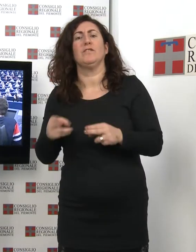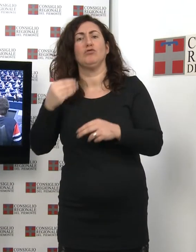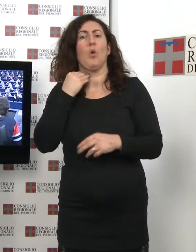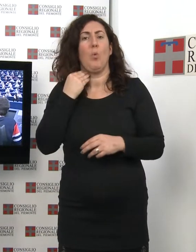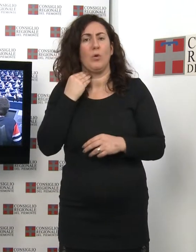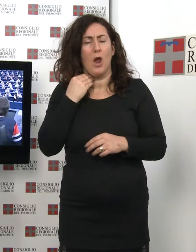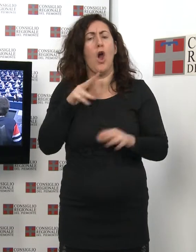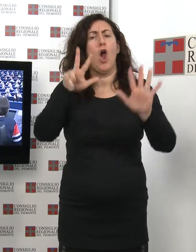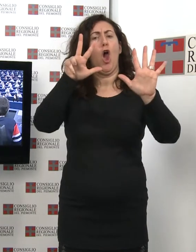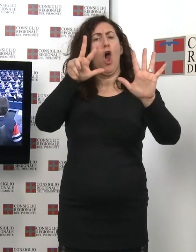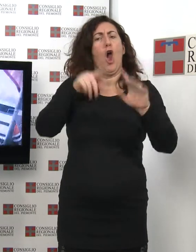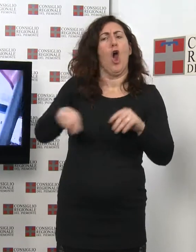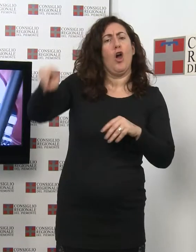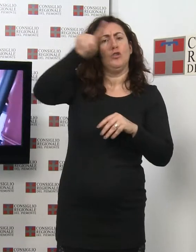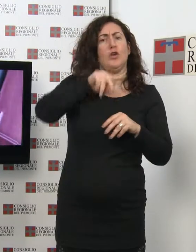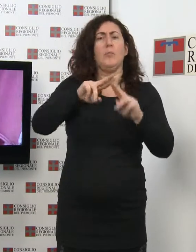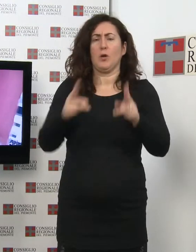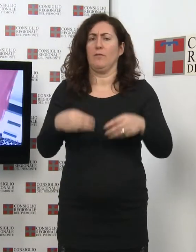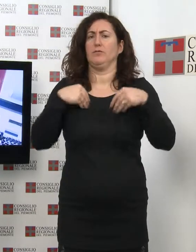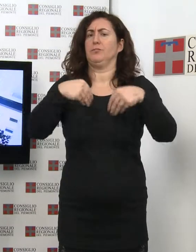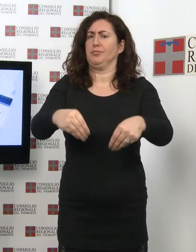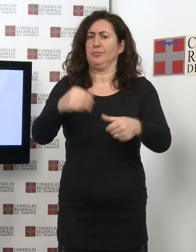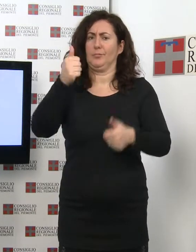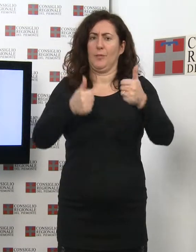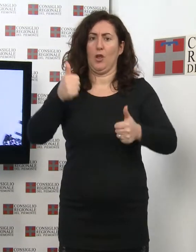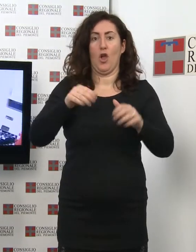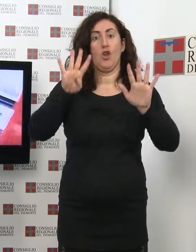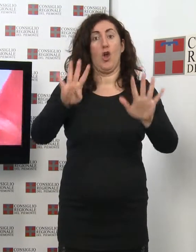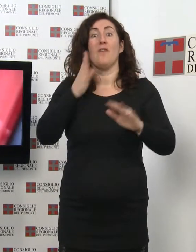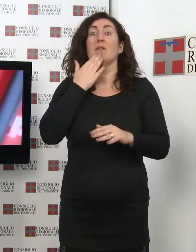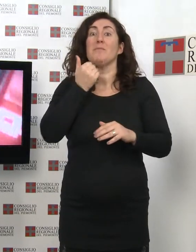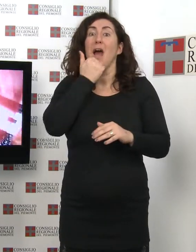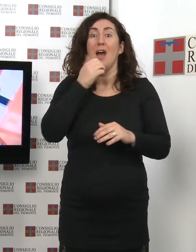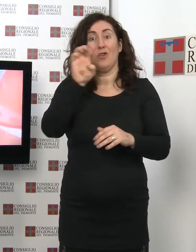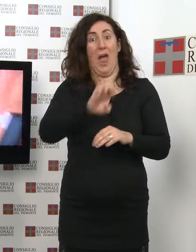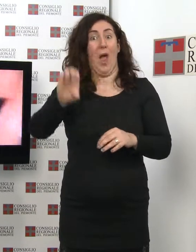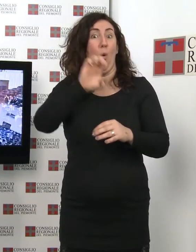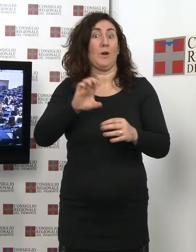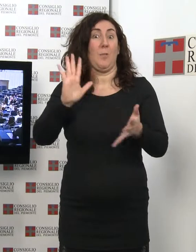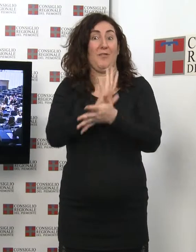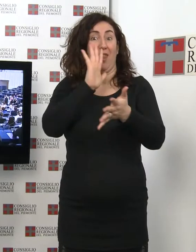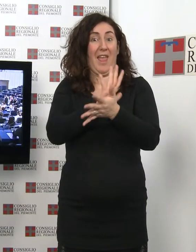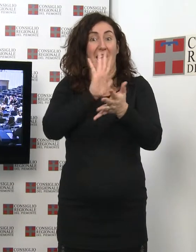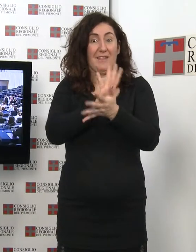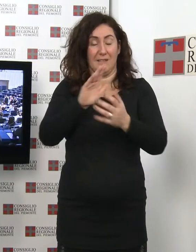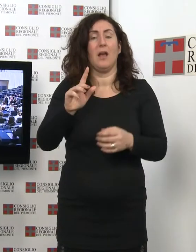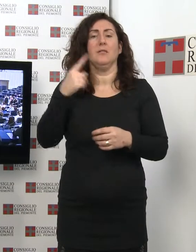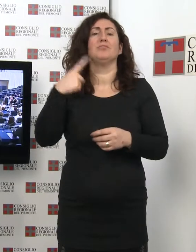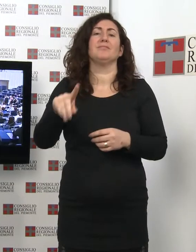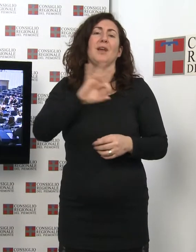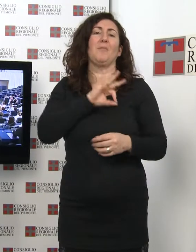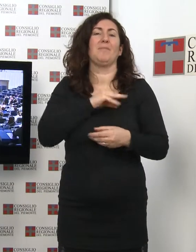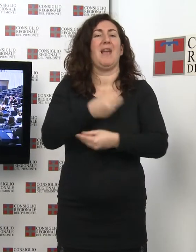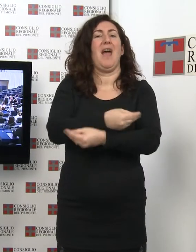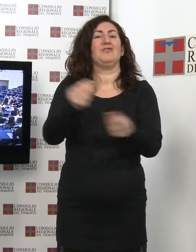Tutte le province hanno comunque preso parte al concorso. Il 9 maggio, festa dell'Europa, i vincitori verranno premiati nel corso di una cerimonia